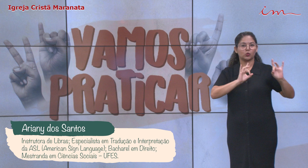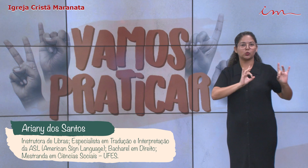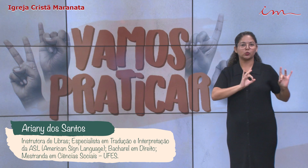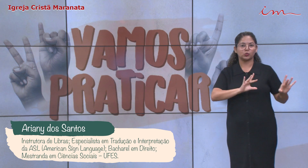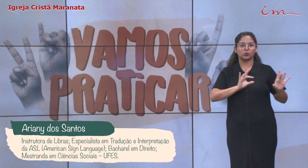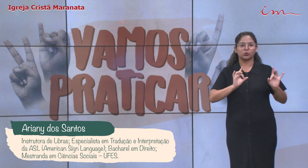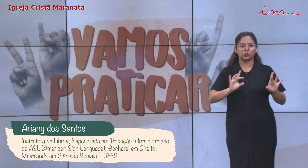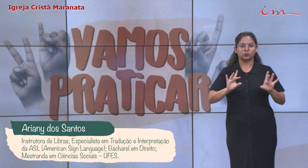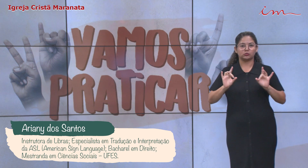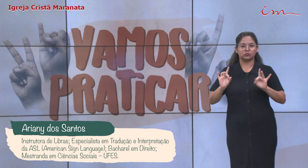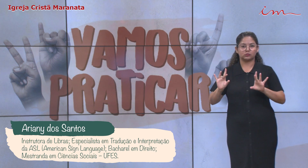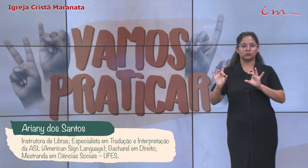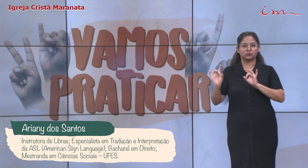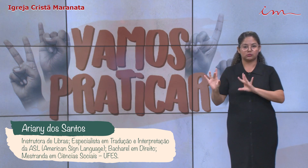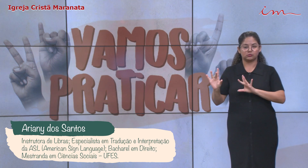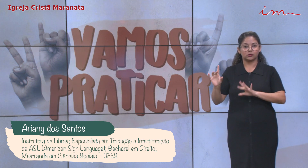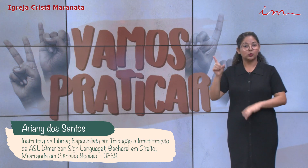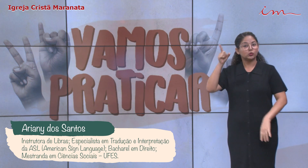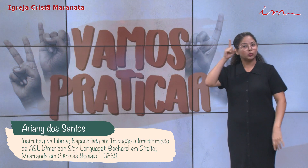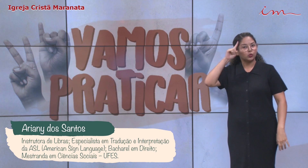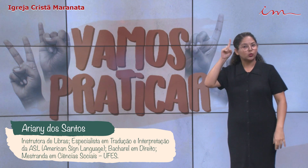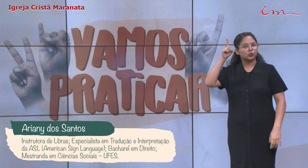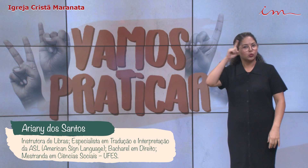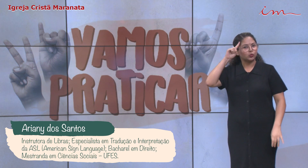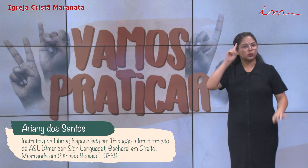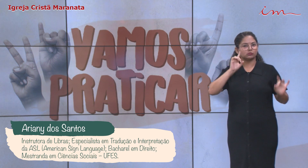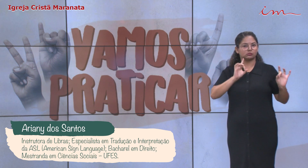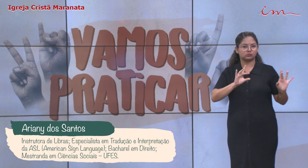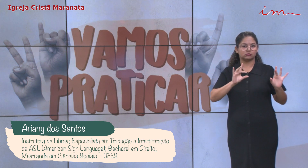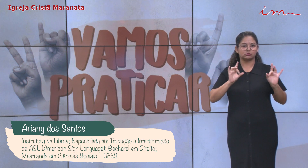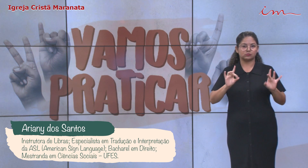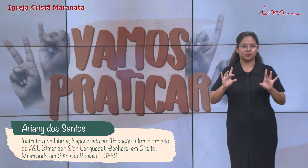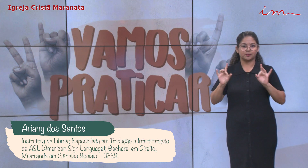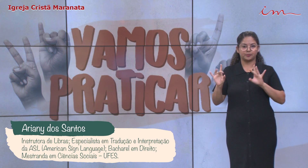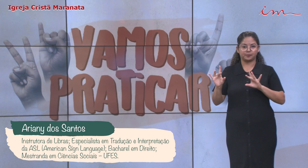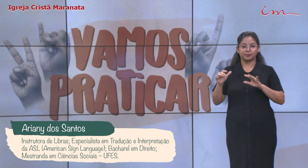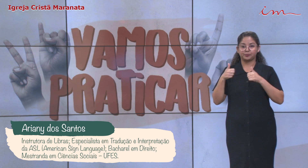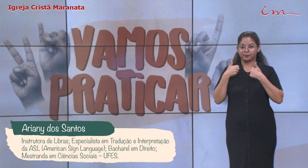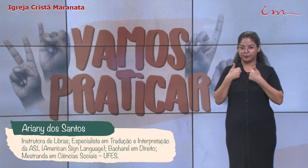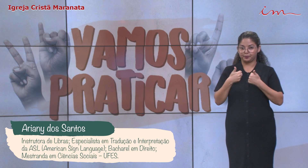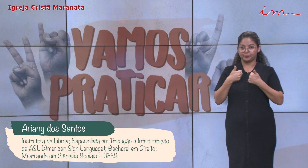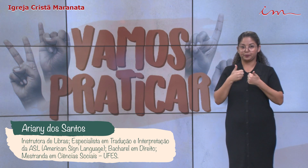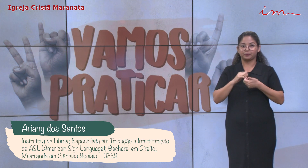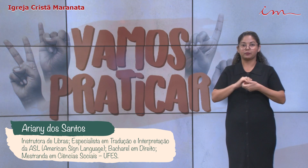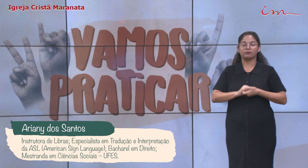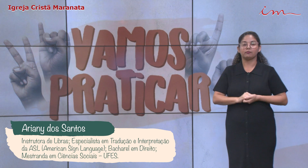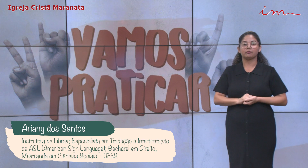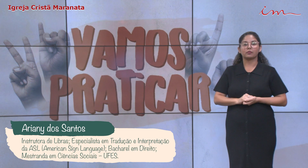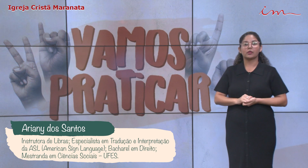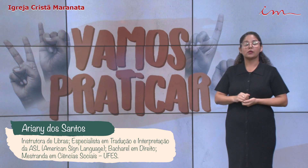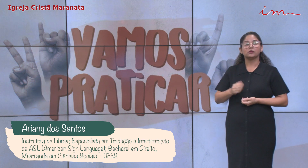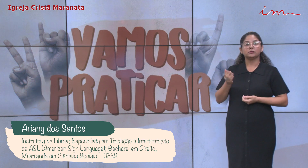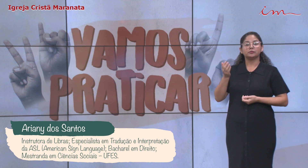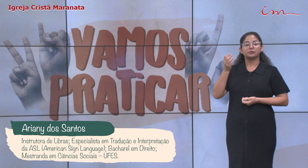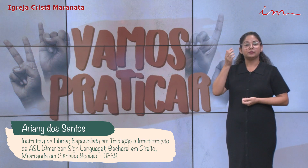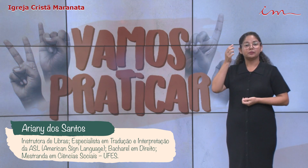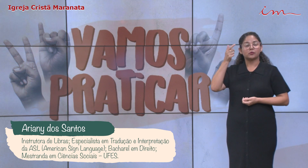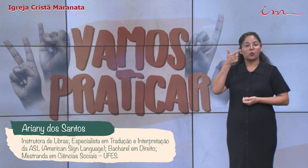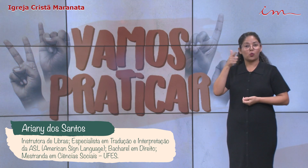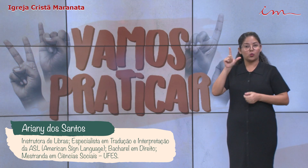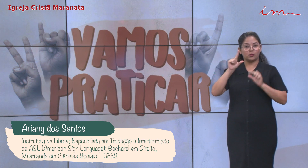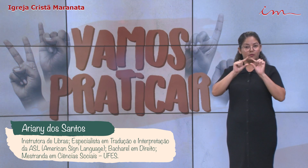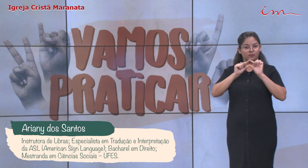Essa configuração de mão é a junção de 2 sinais que forma todos os dias. Ok?